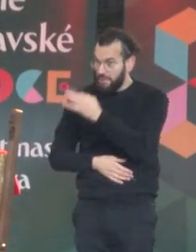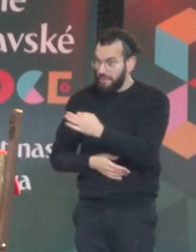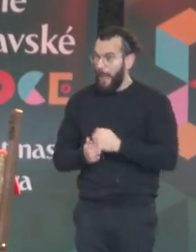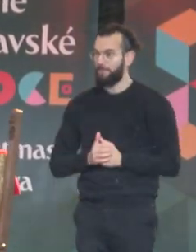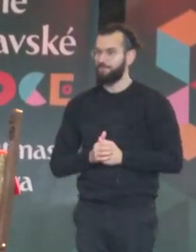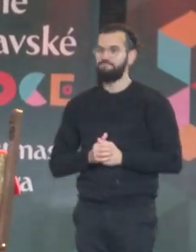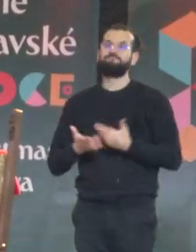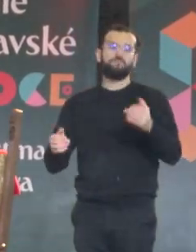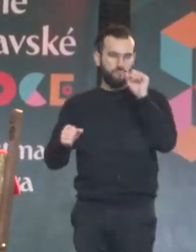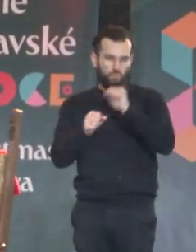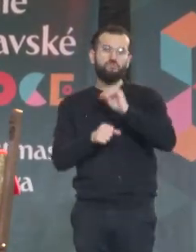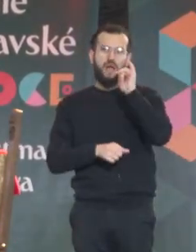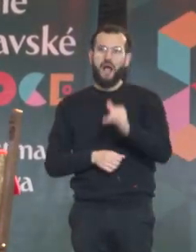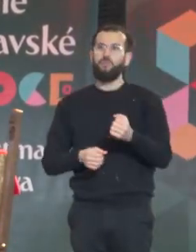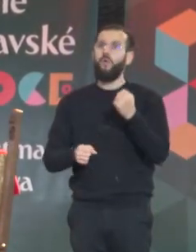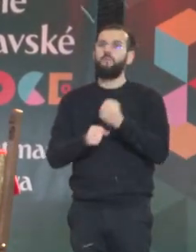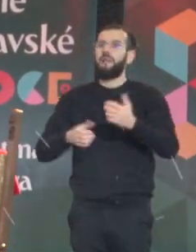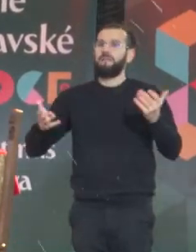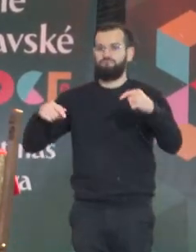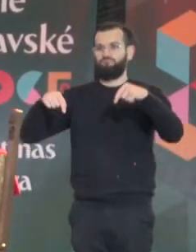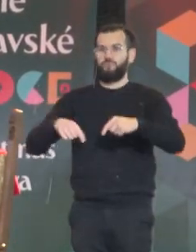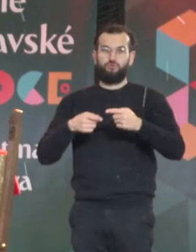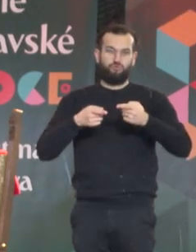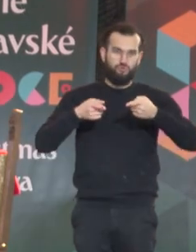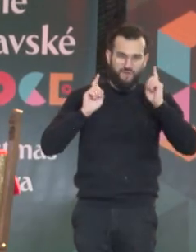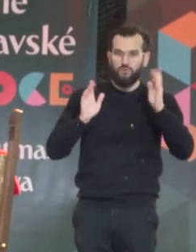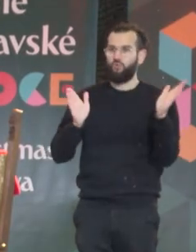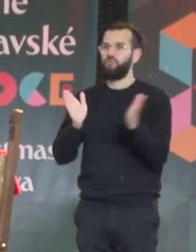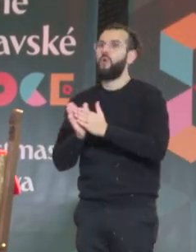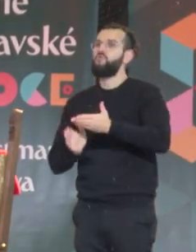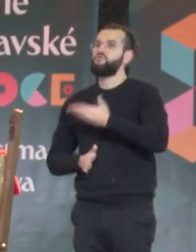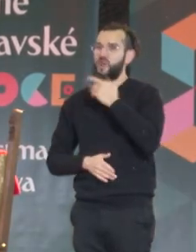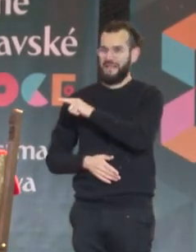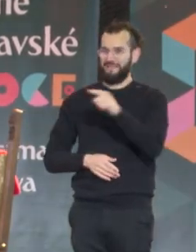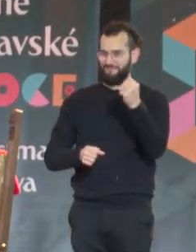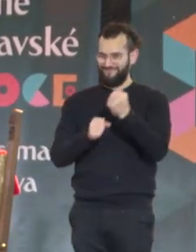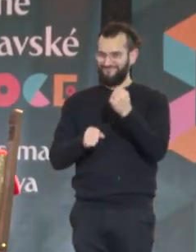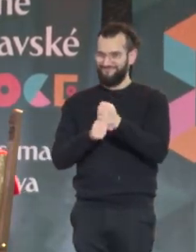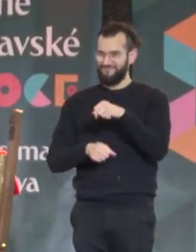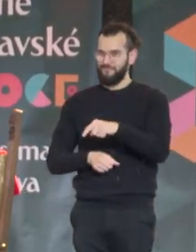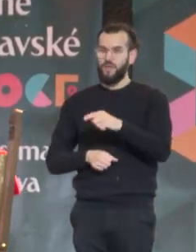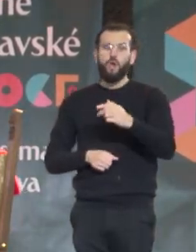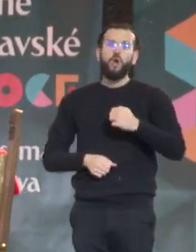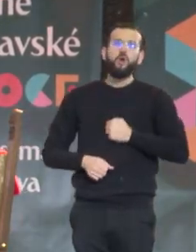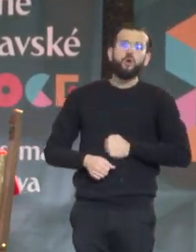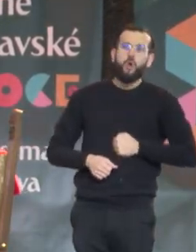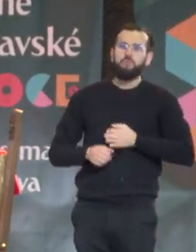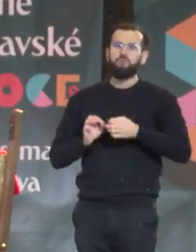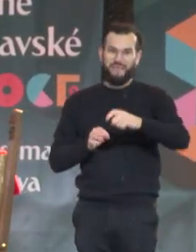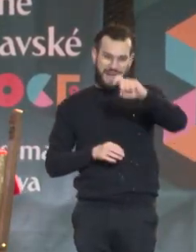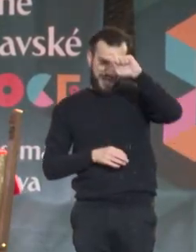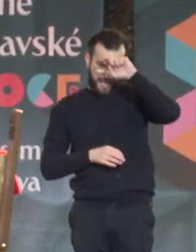Hlavne preto, že sa vyrobil u nás, na Slovensku aj v Čechách teda. A je to rozprávočka vlastne o